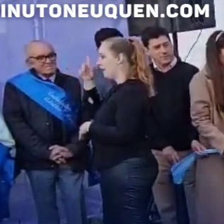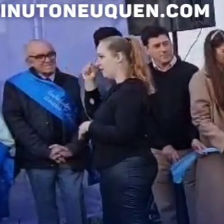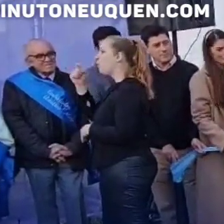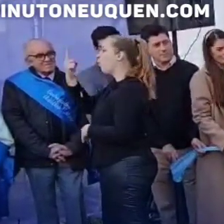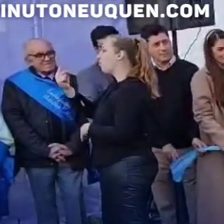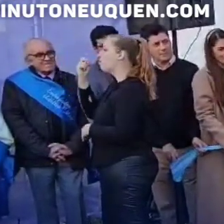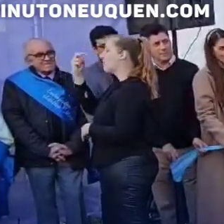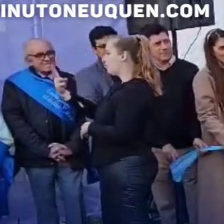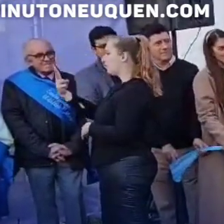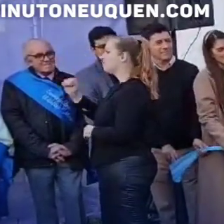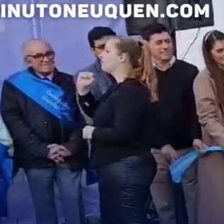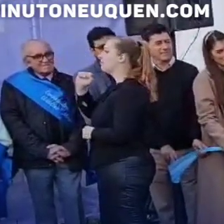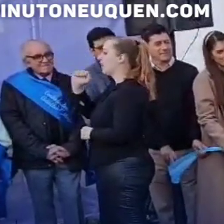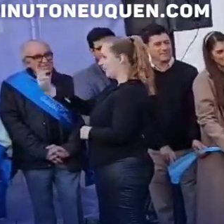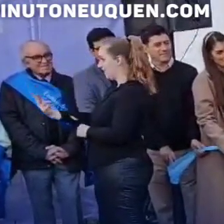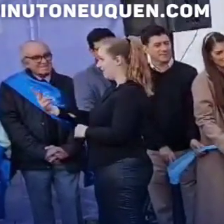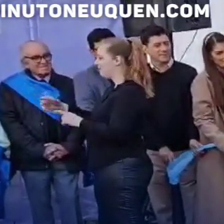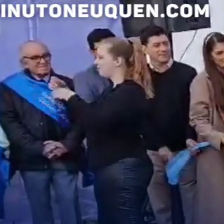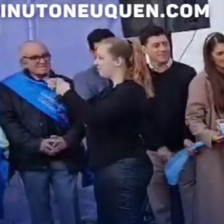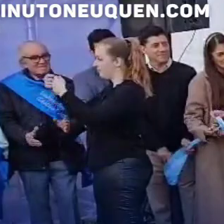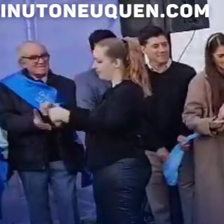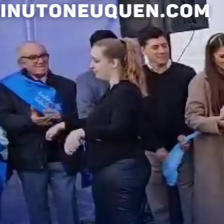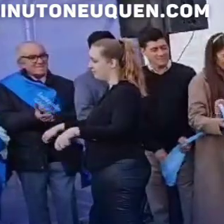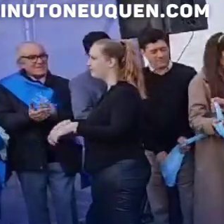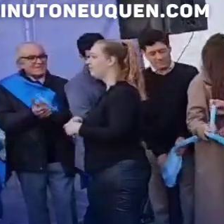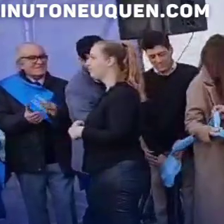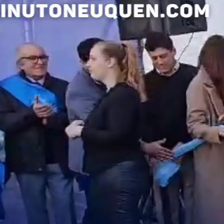Uno, dos, tres.